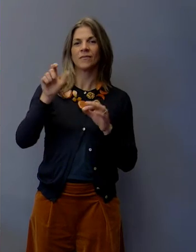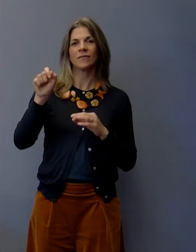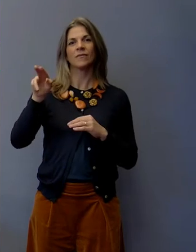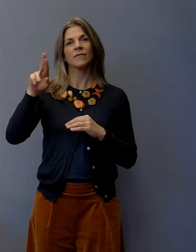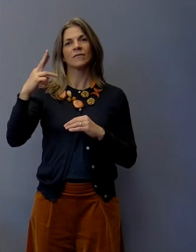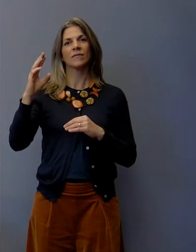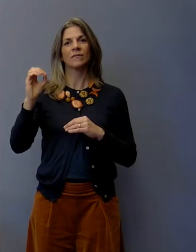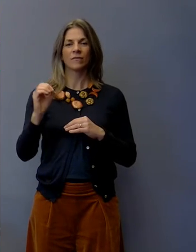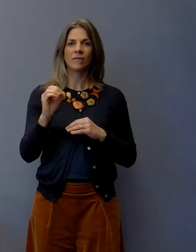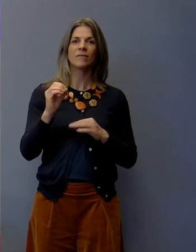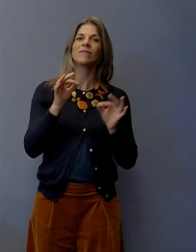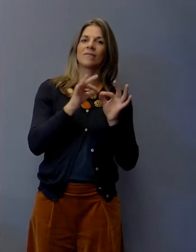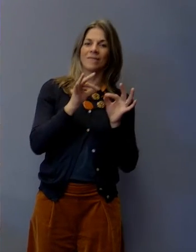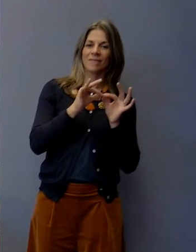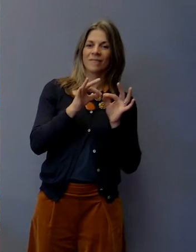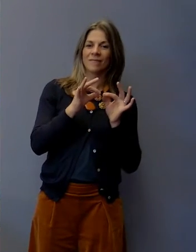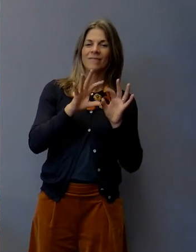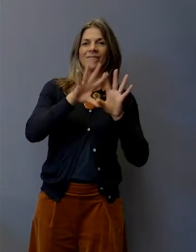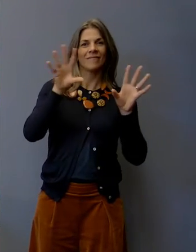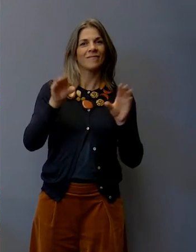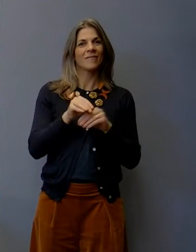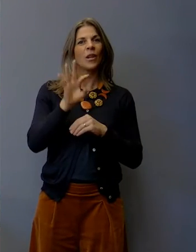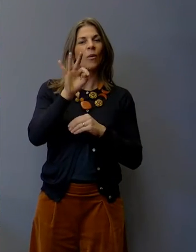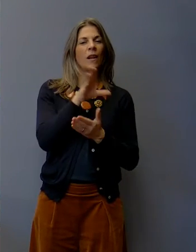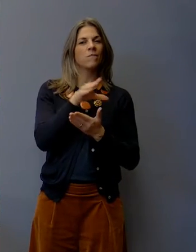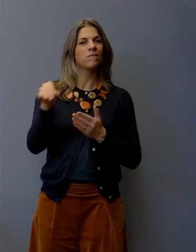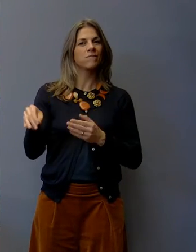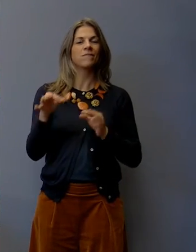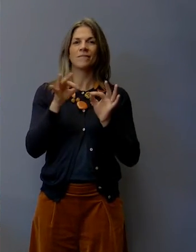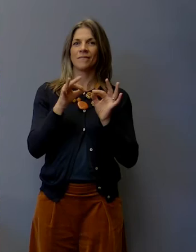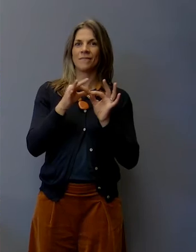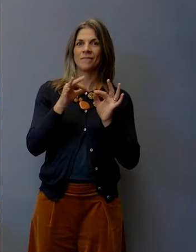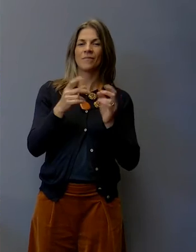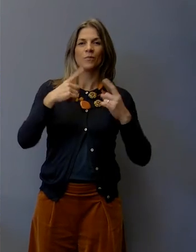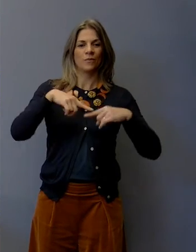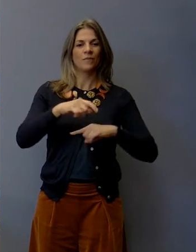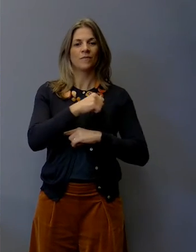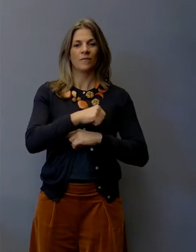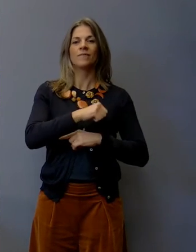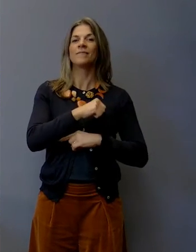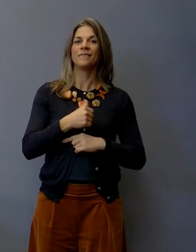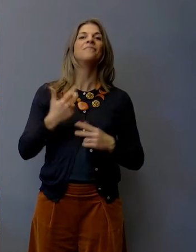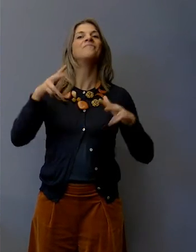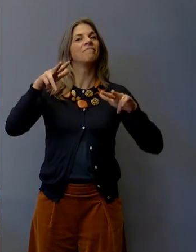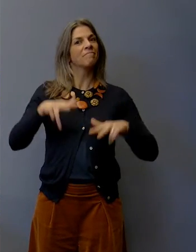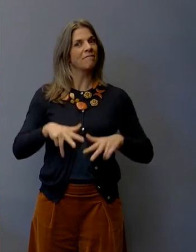paragone vole 40 voti favorevoli il consiglio comunale approva